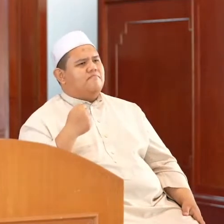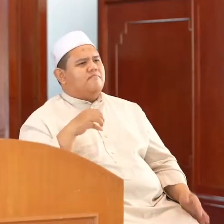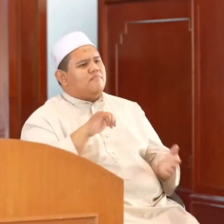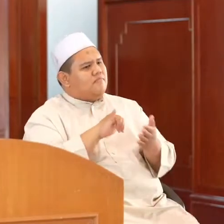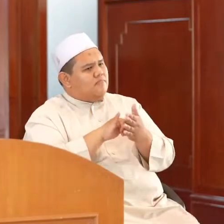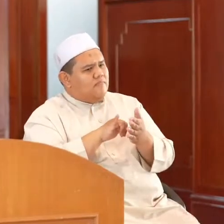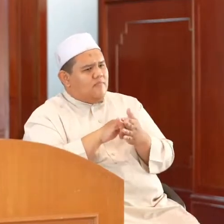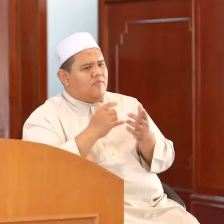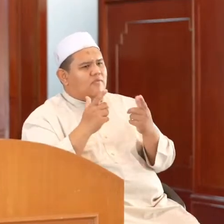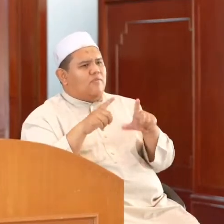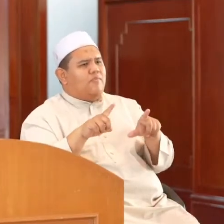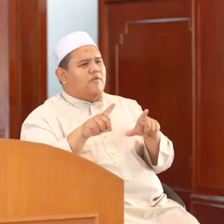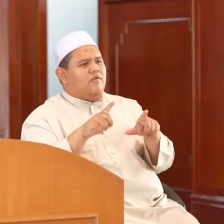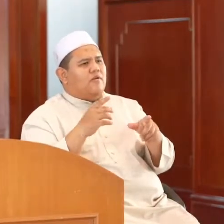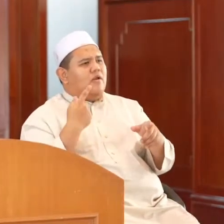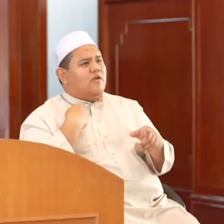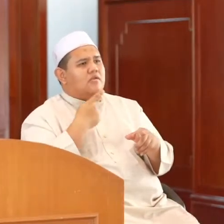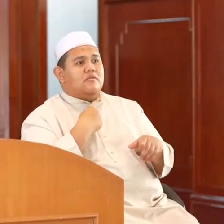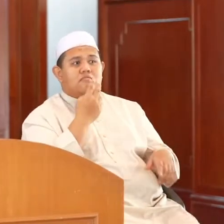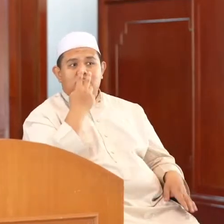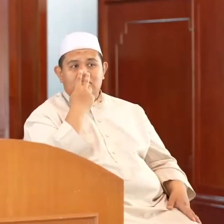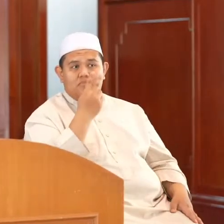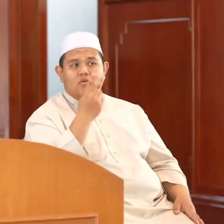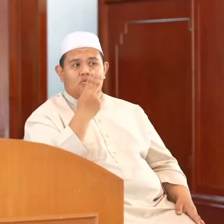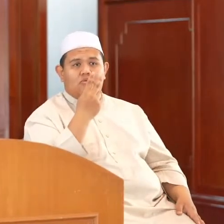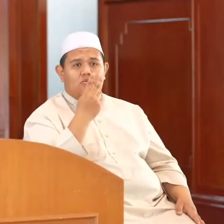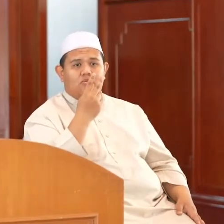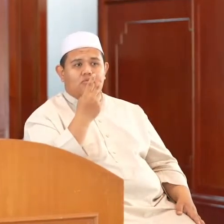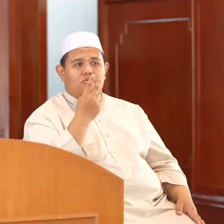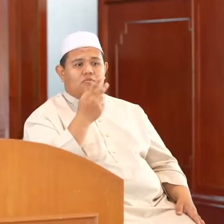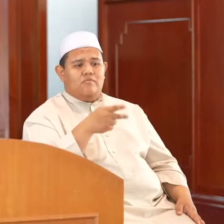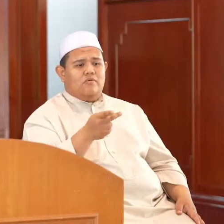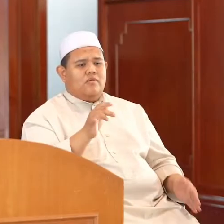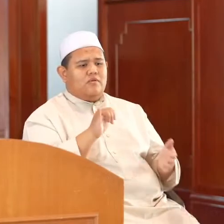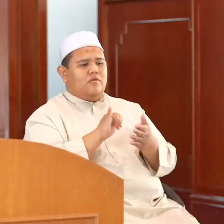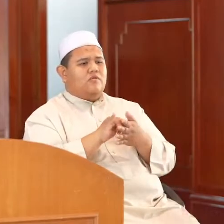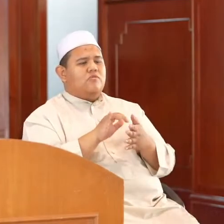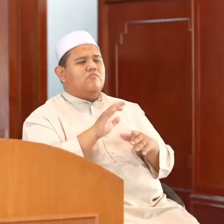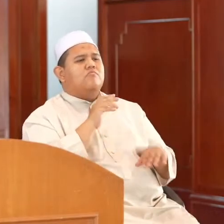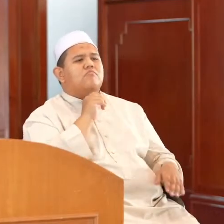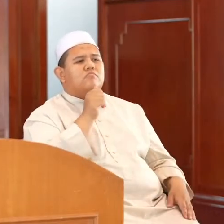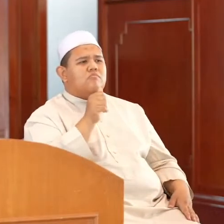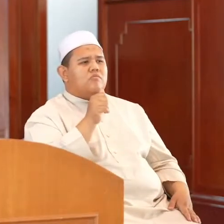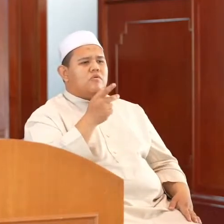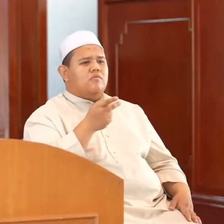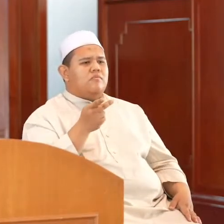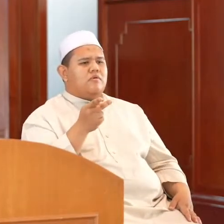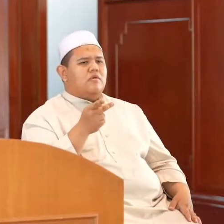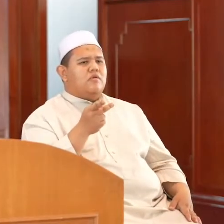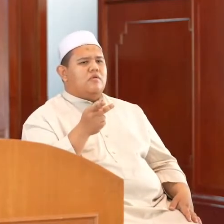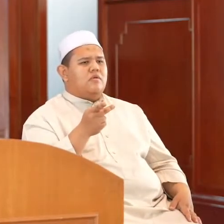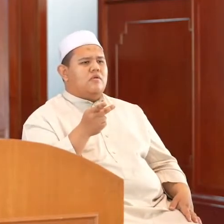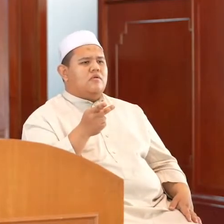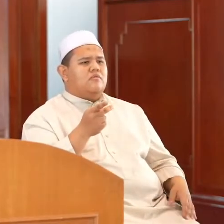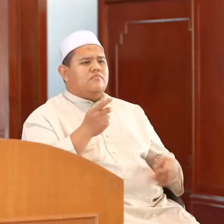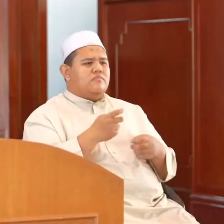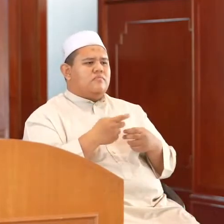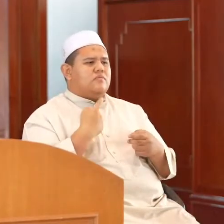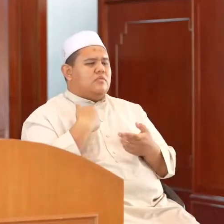Inilah yang kalau kita tengok, perkara ini bukanlah perkara yang ni. Kita harap bila kita